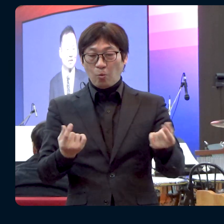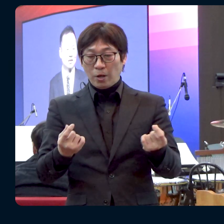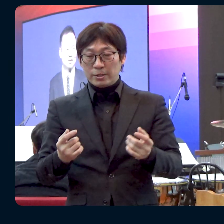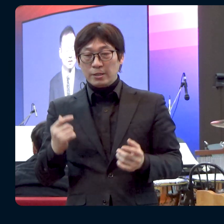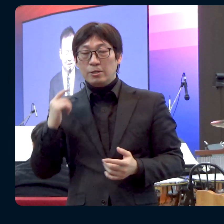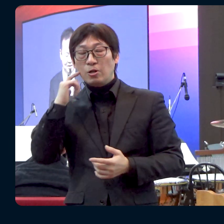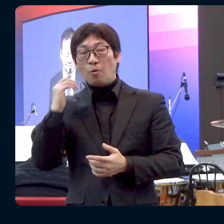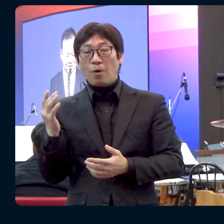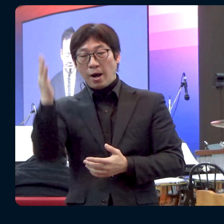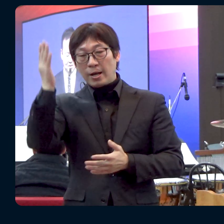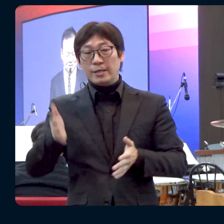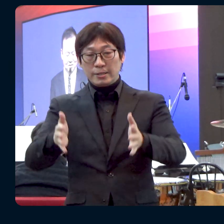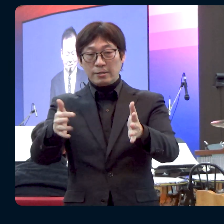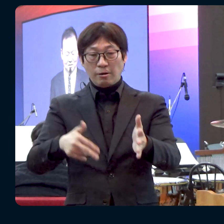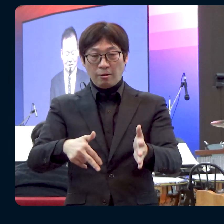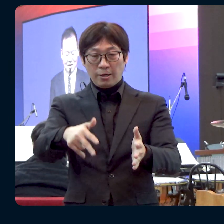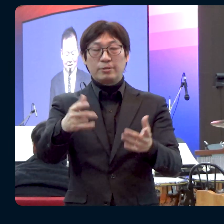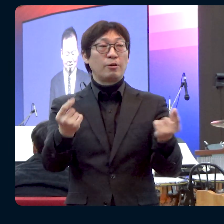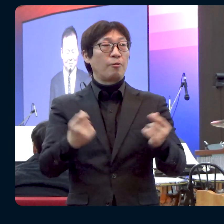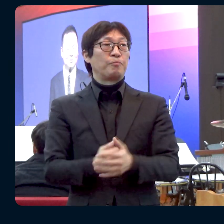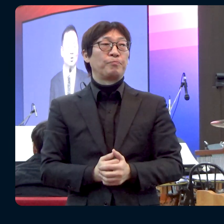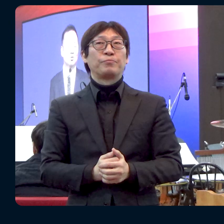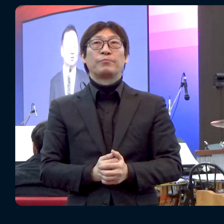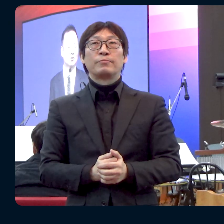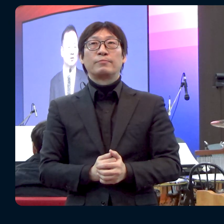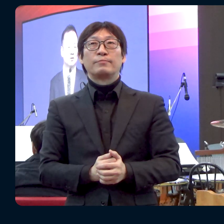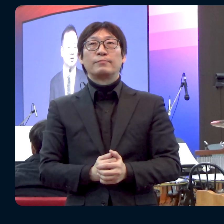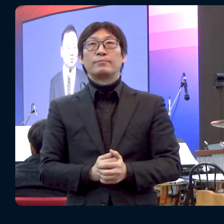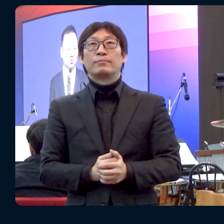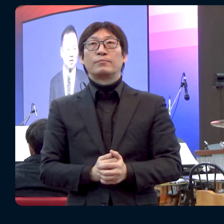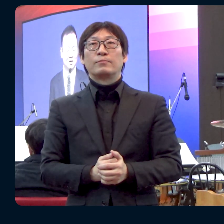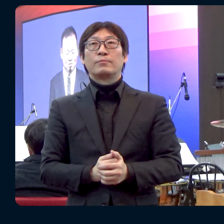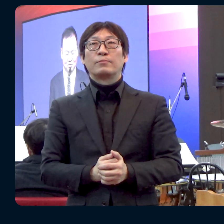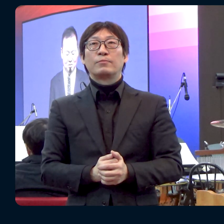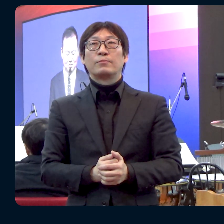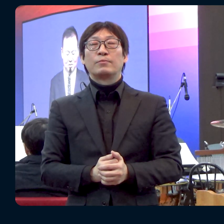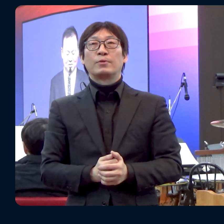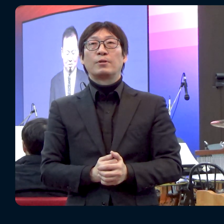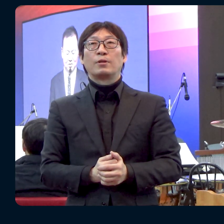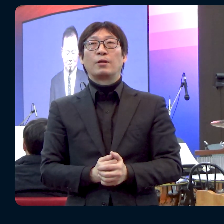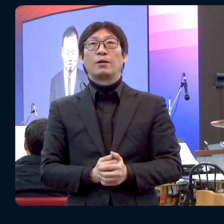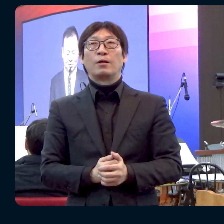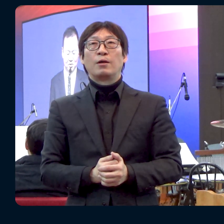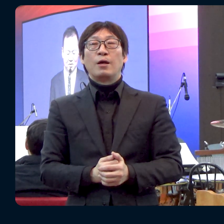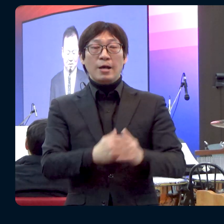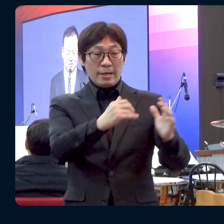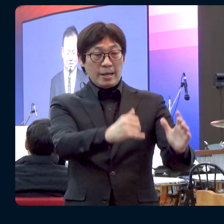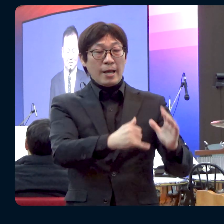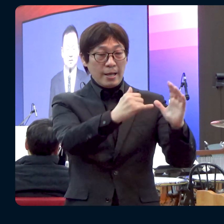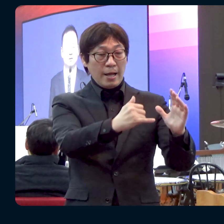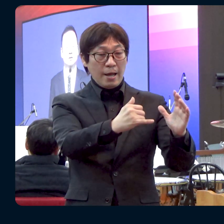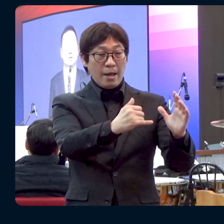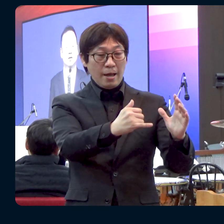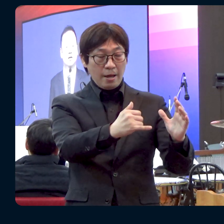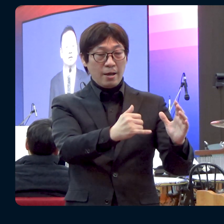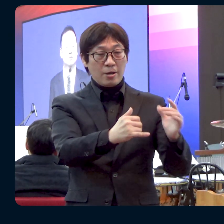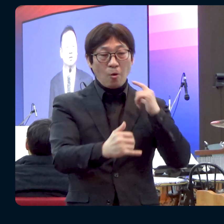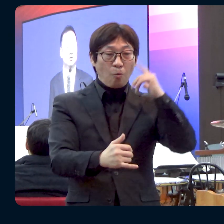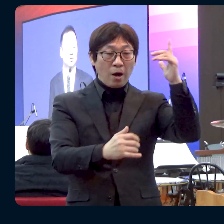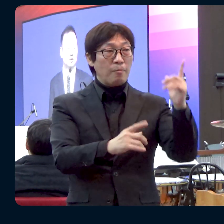여기면서 세상 사람들은 자기들의 방법으로 그것을 얻고자 하고